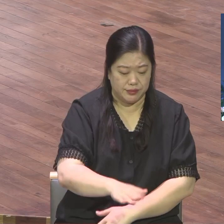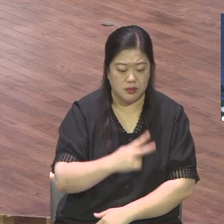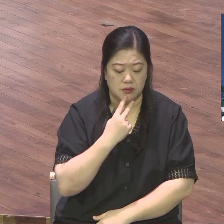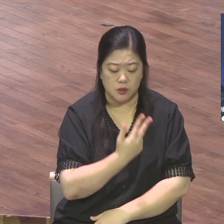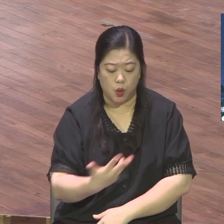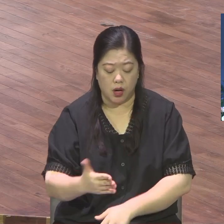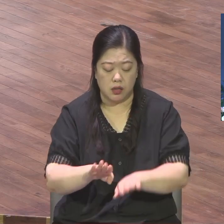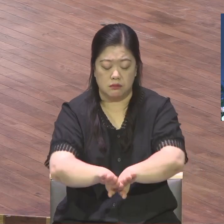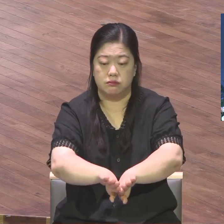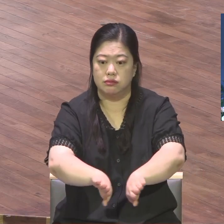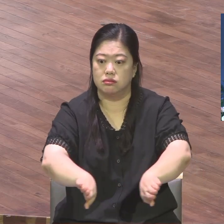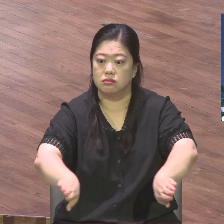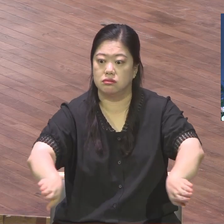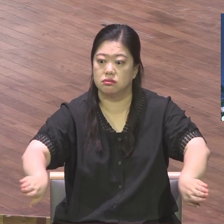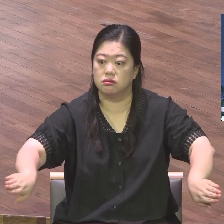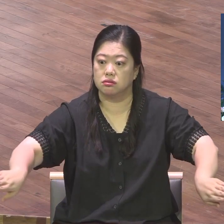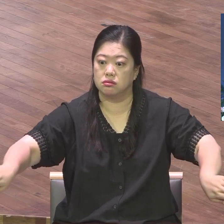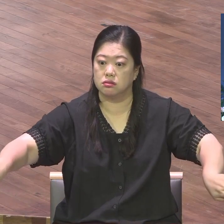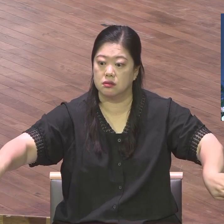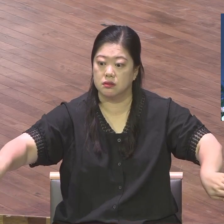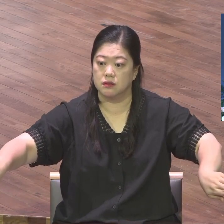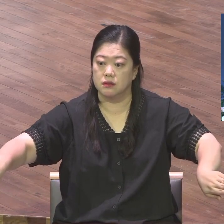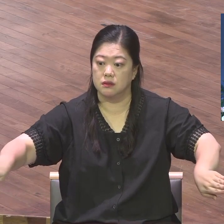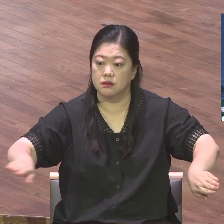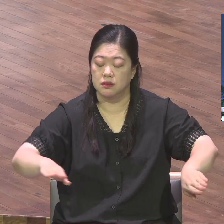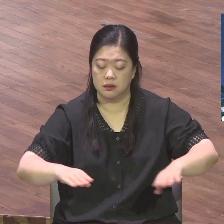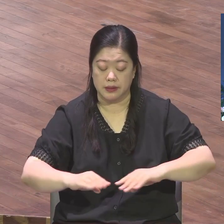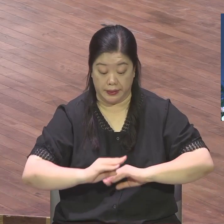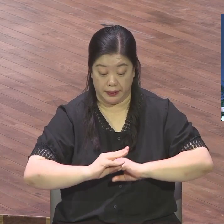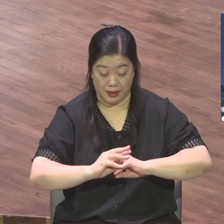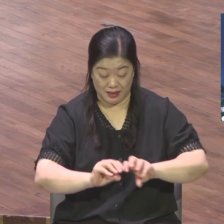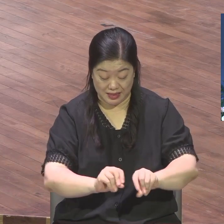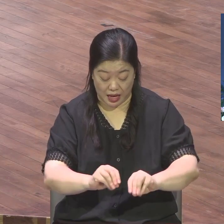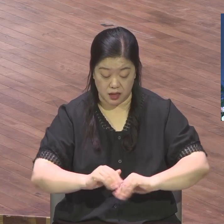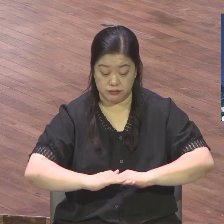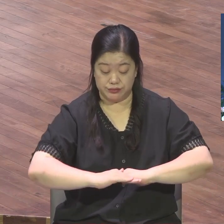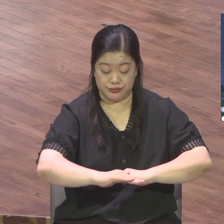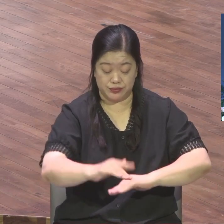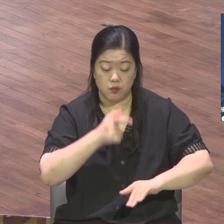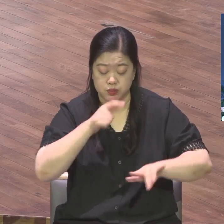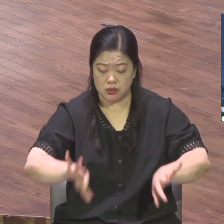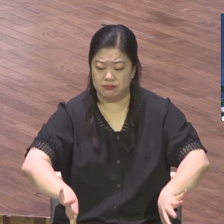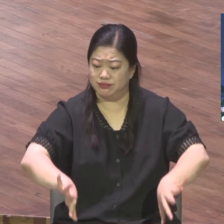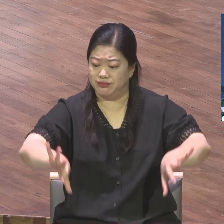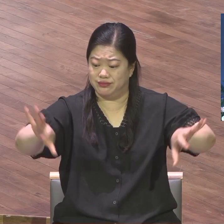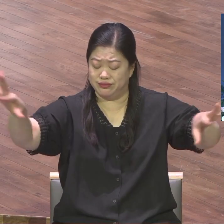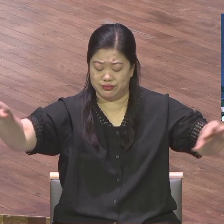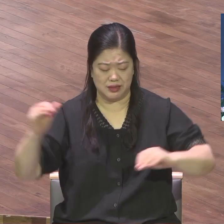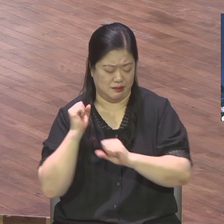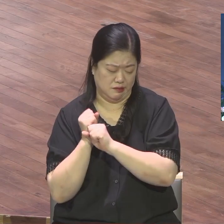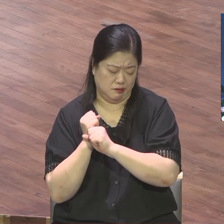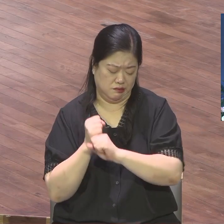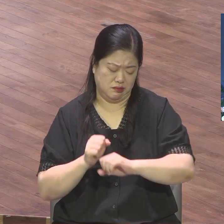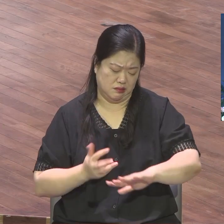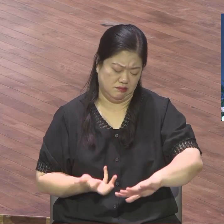환경적인 어려움이 문제가 아니고 뭐가 문제냐? 여러분 믿음이